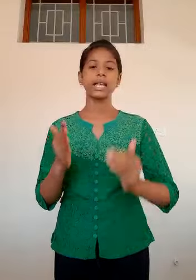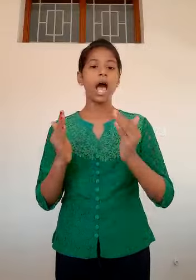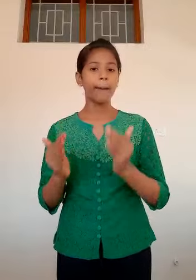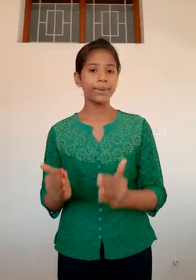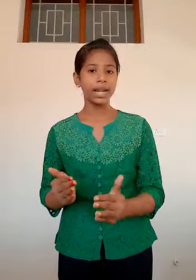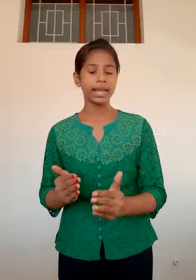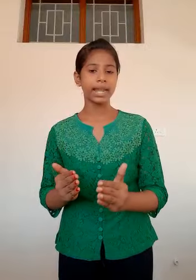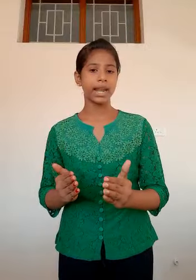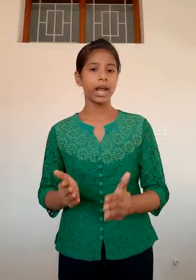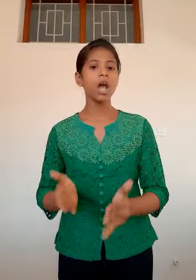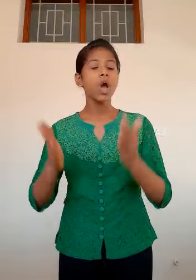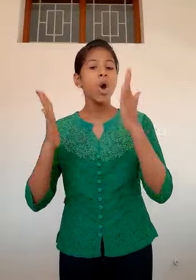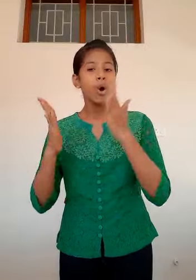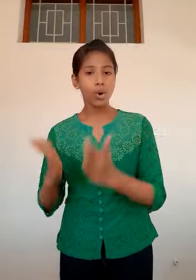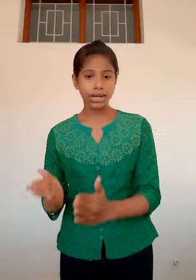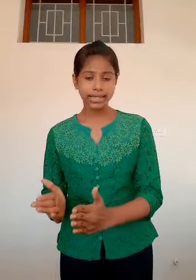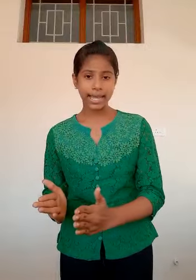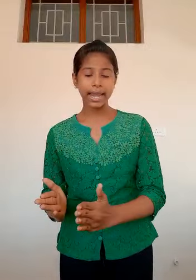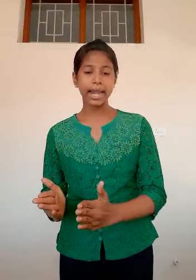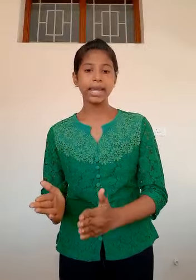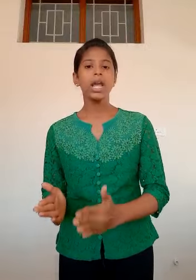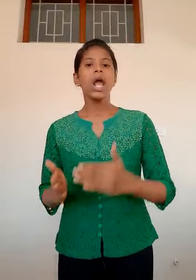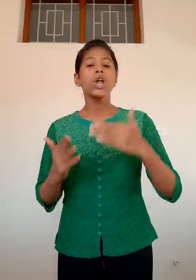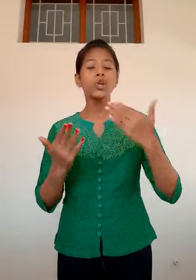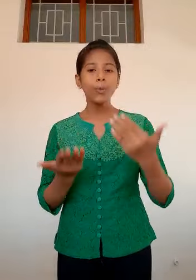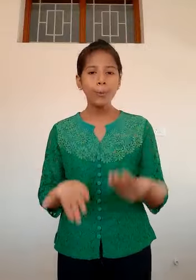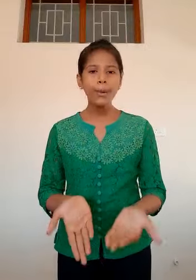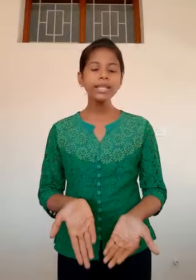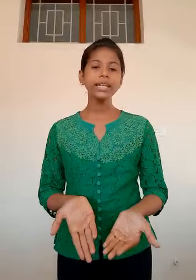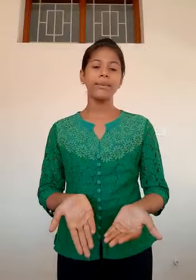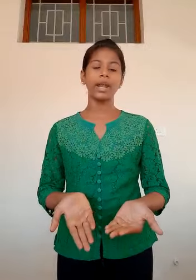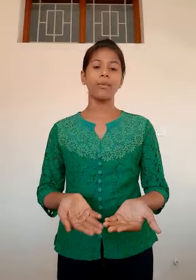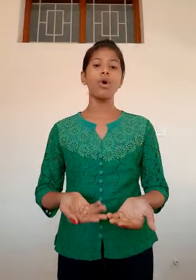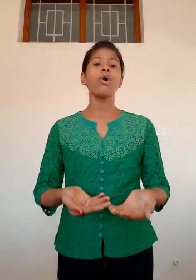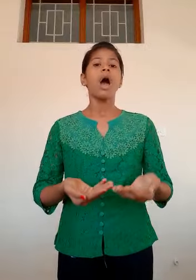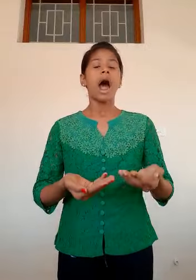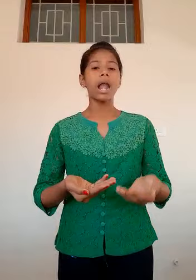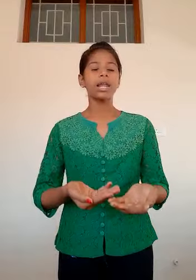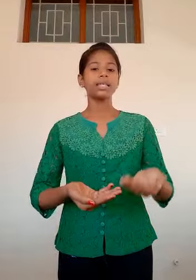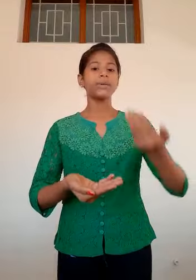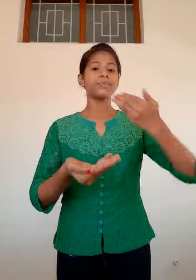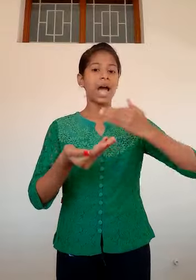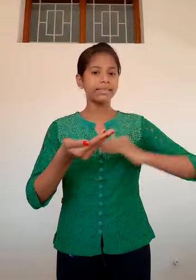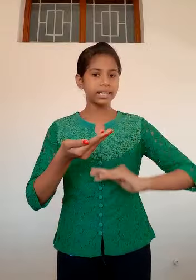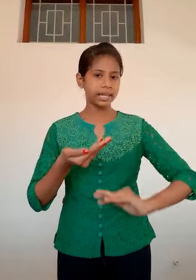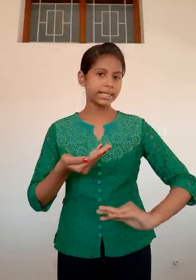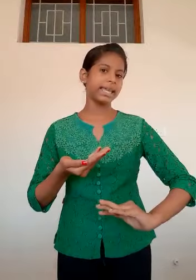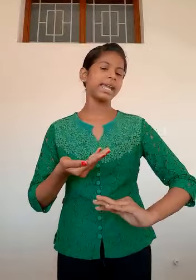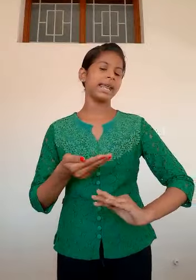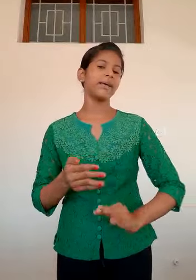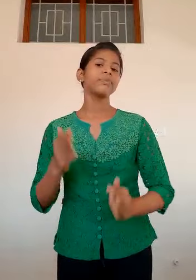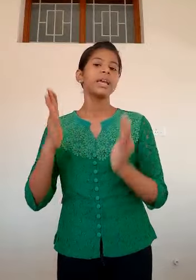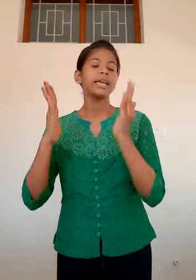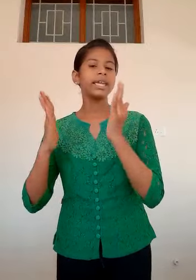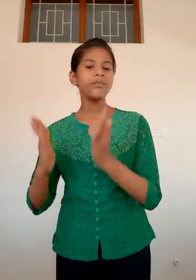அப்பின்ன என்னன ஒரு செய்யலை நுப்பது நிமிடமோ அல்லது அதற்கு கீலே 25